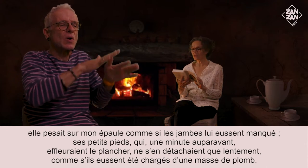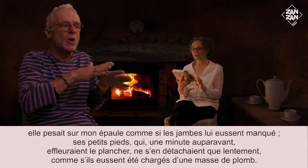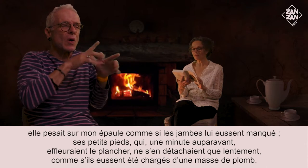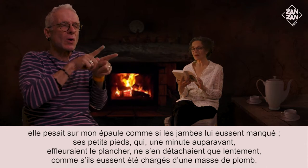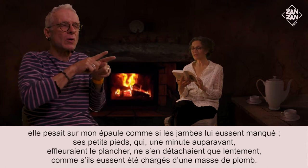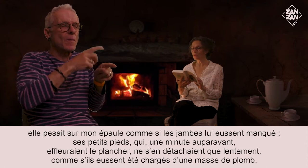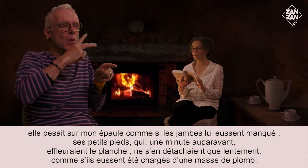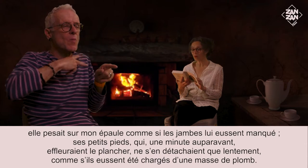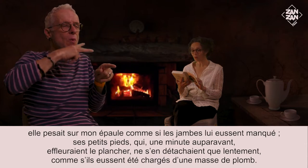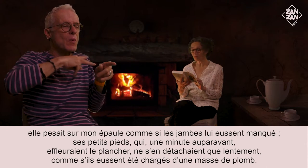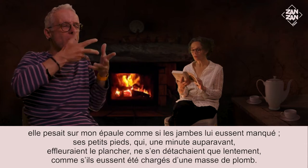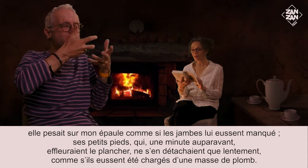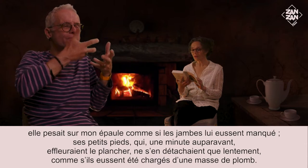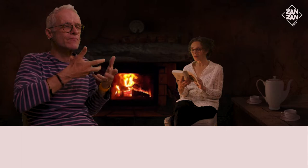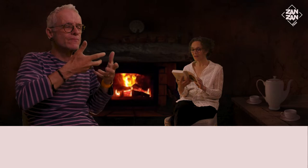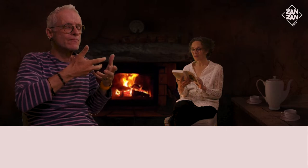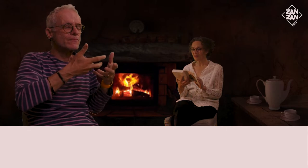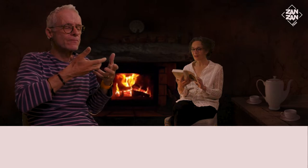chargés d'une masse de plomb